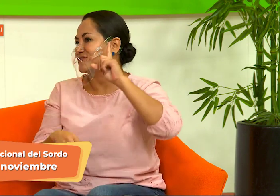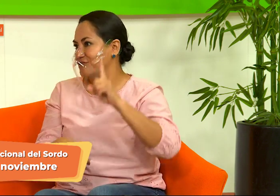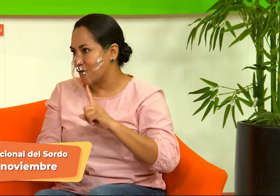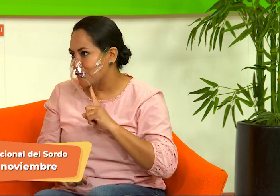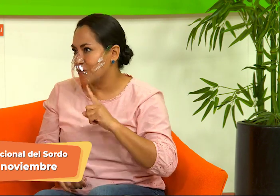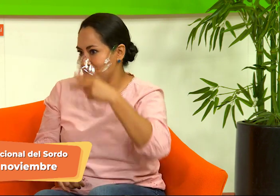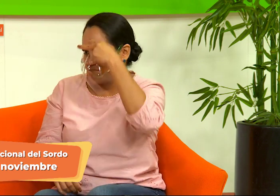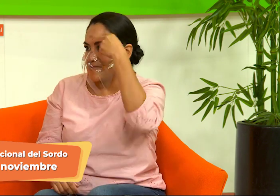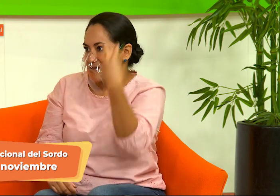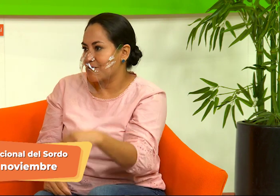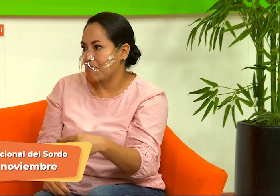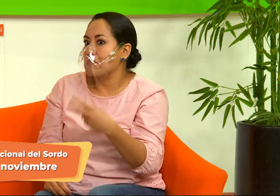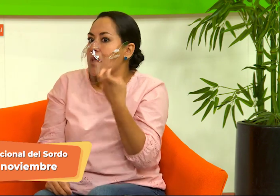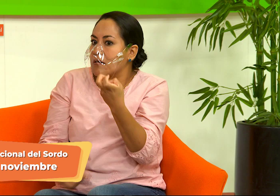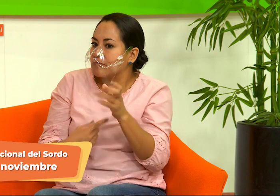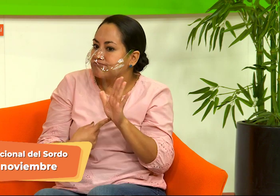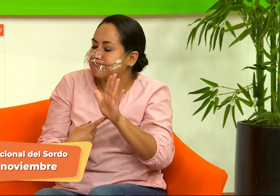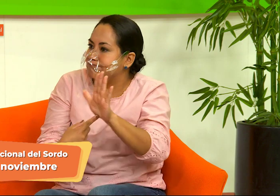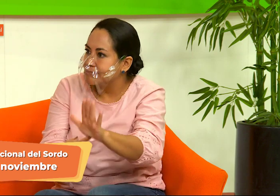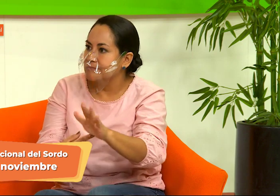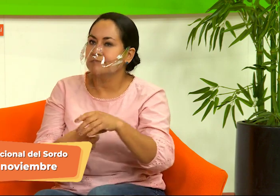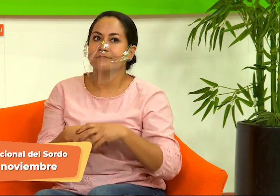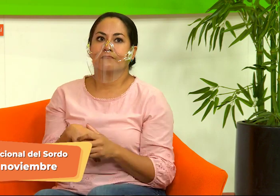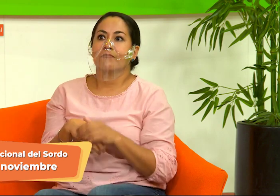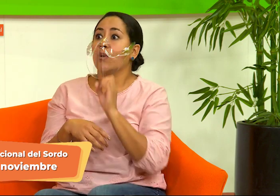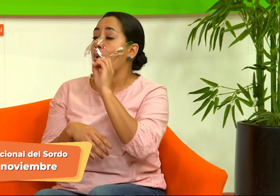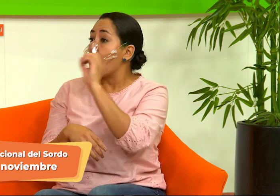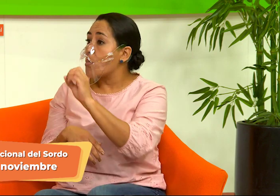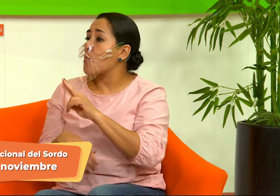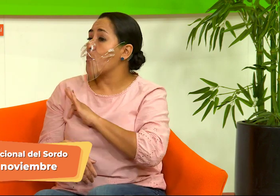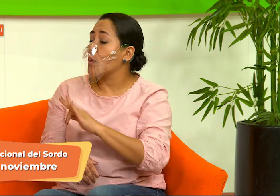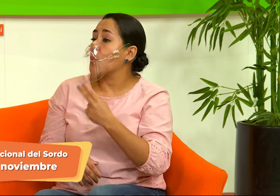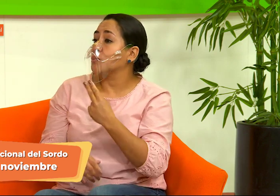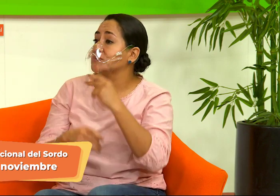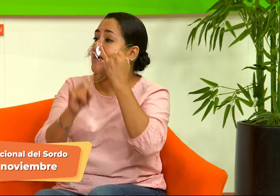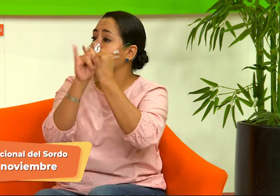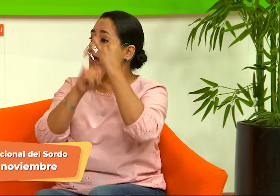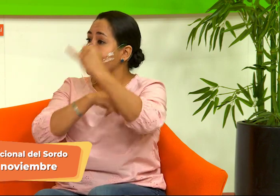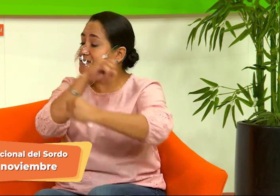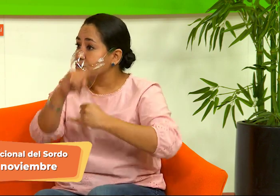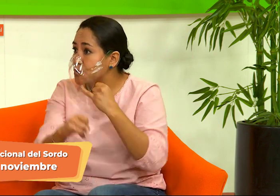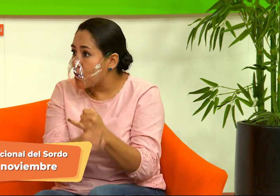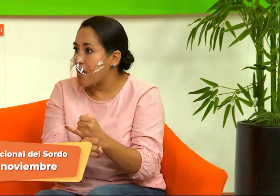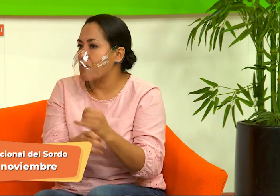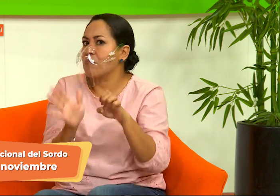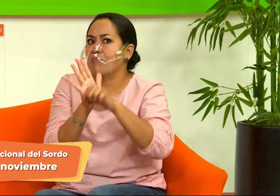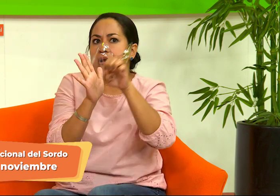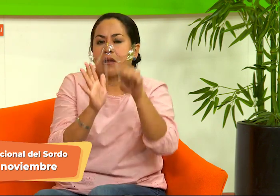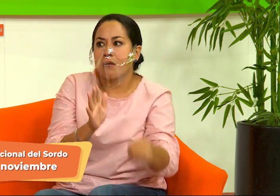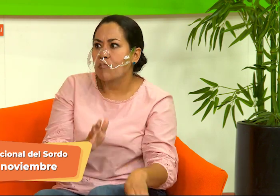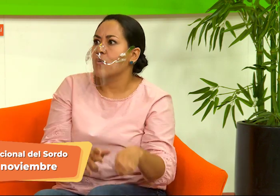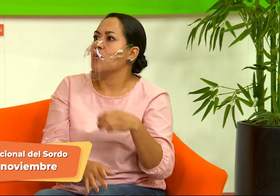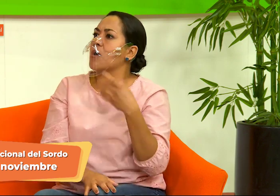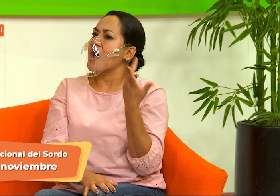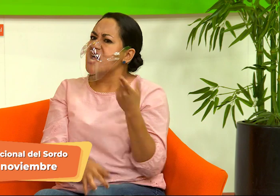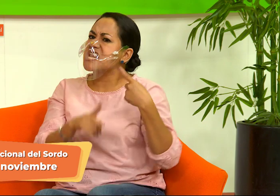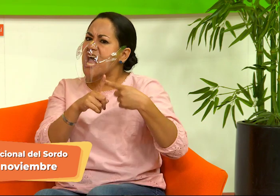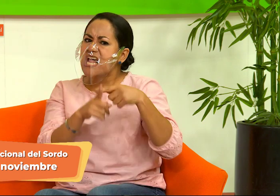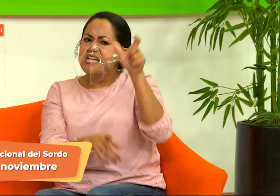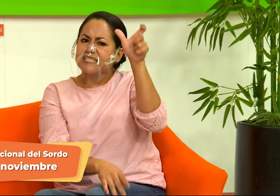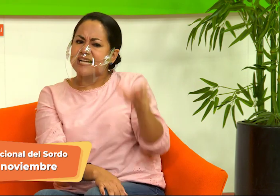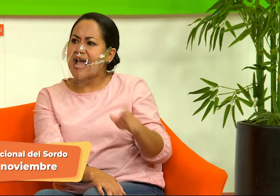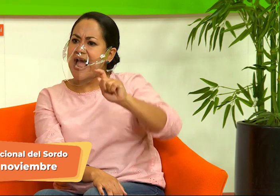Día Nacional del Sordo aquí en México y además les mostramos, por ejemplo, también